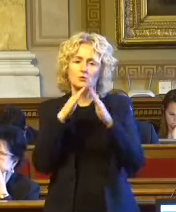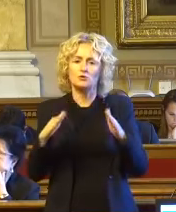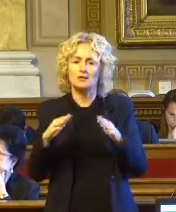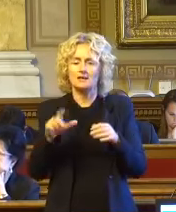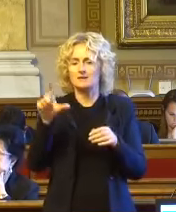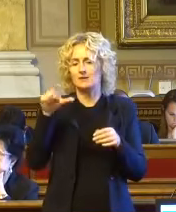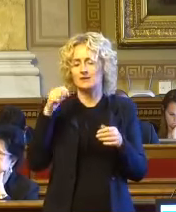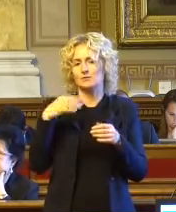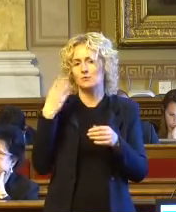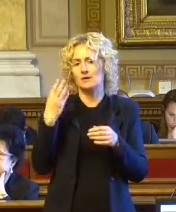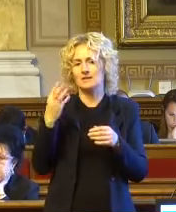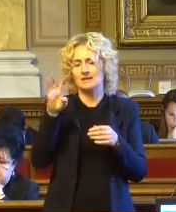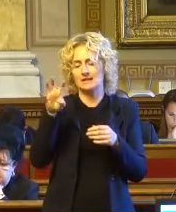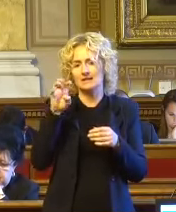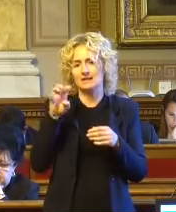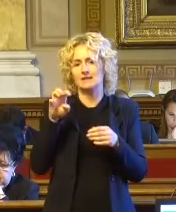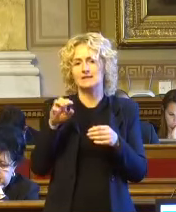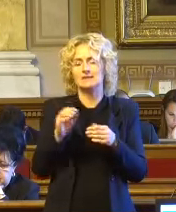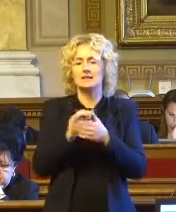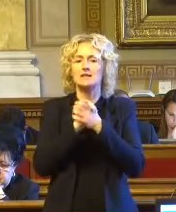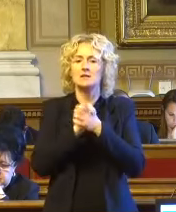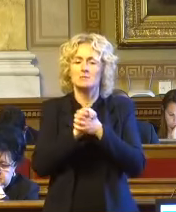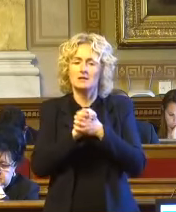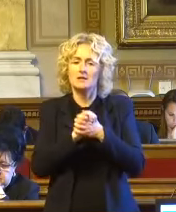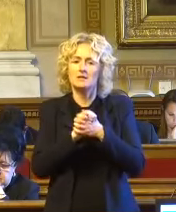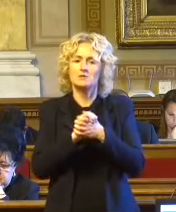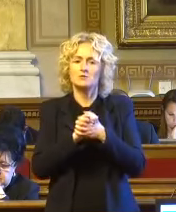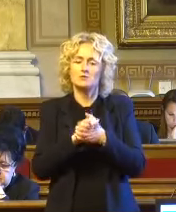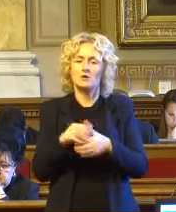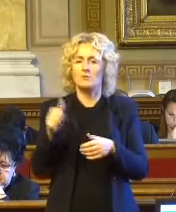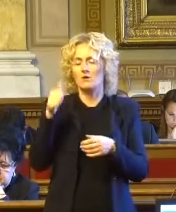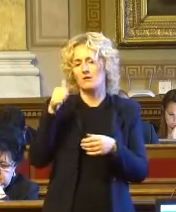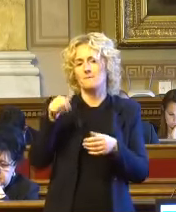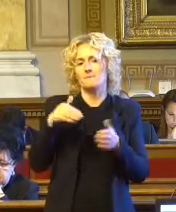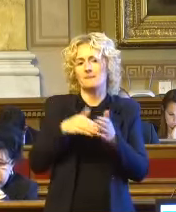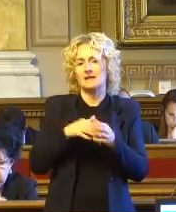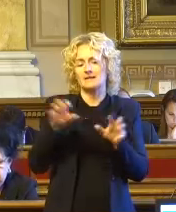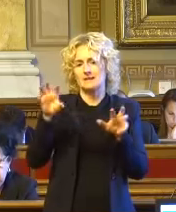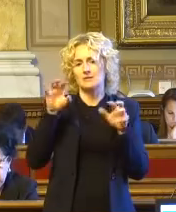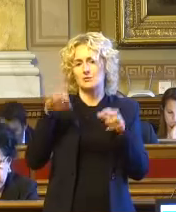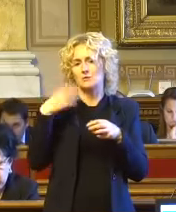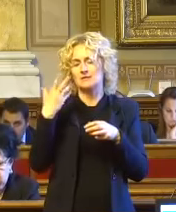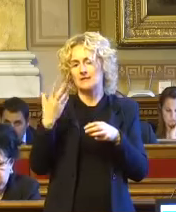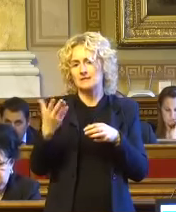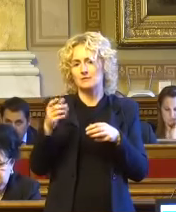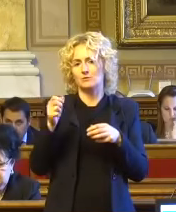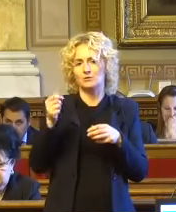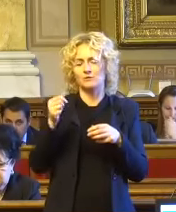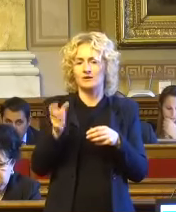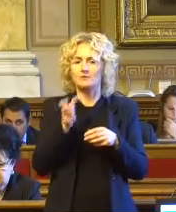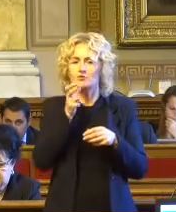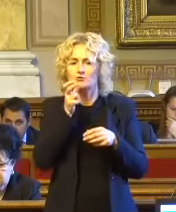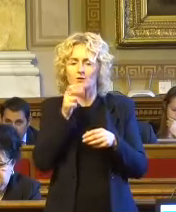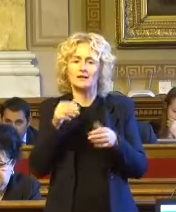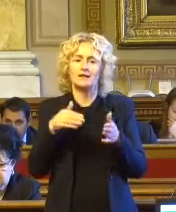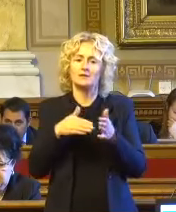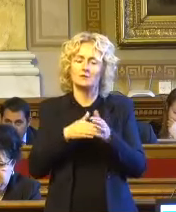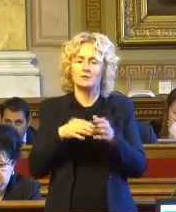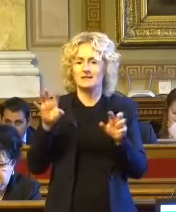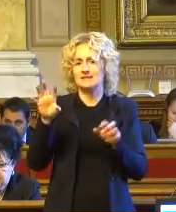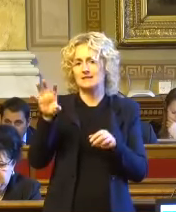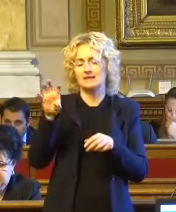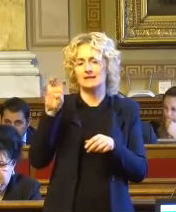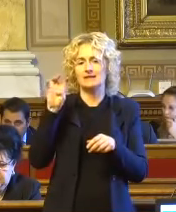Békés Csaba, Árpád gyógy- és strandfürdő 1850 forint, Csongrádon 1400,